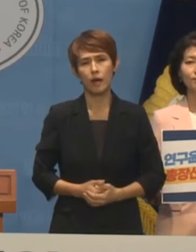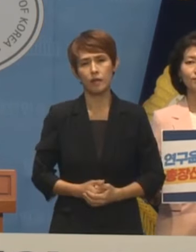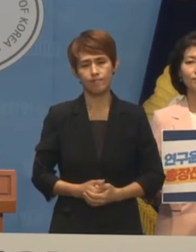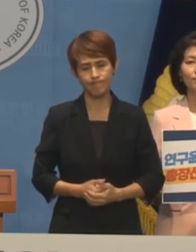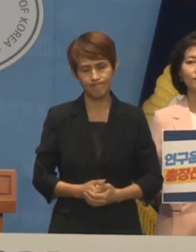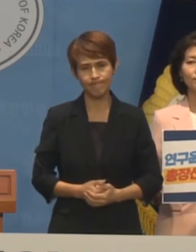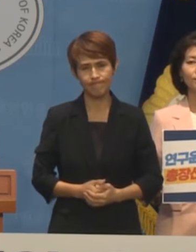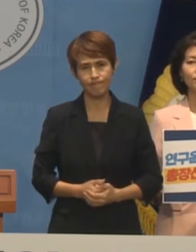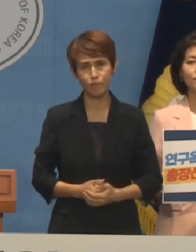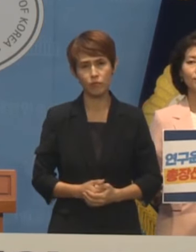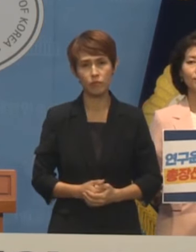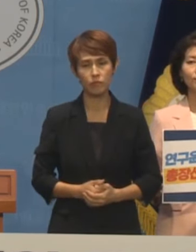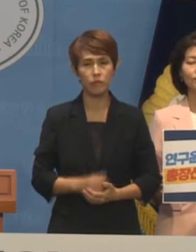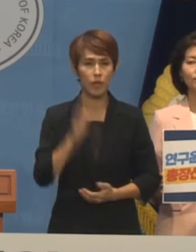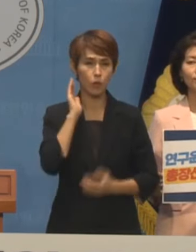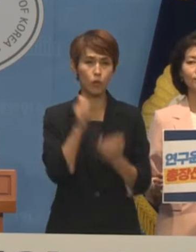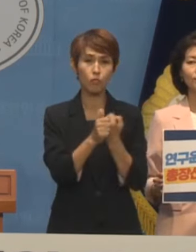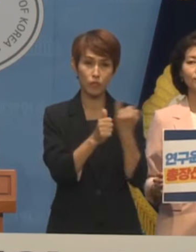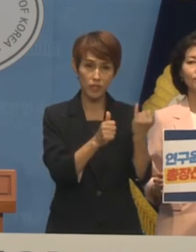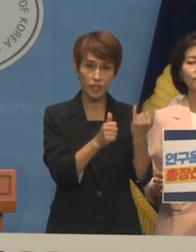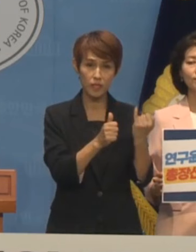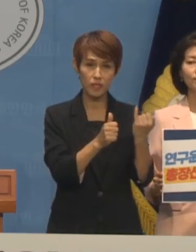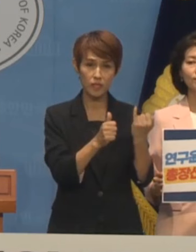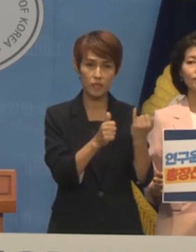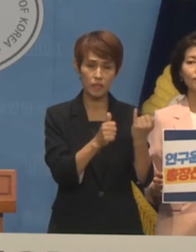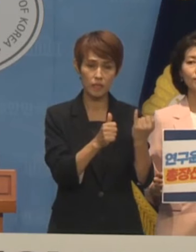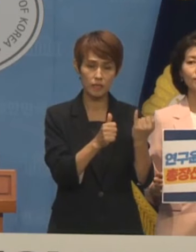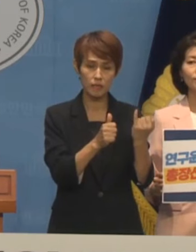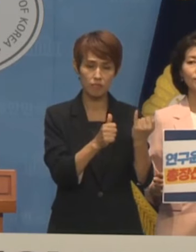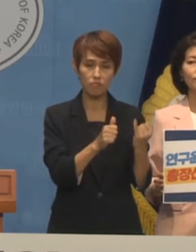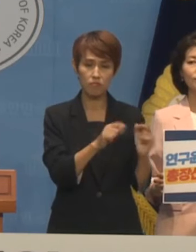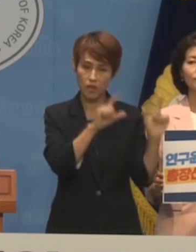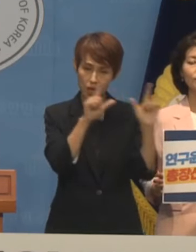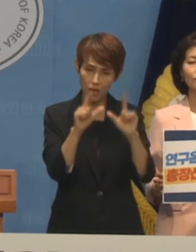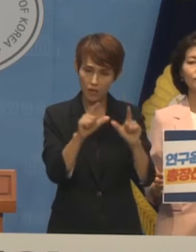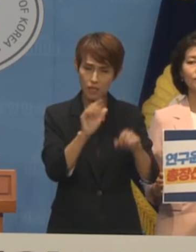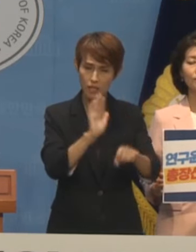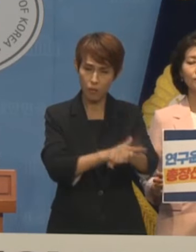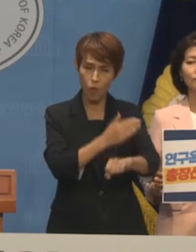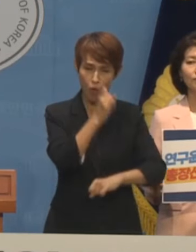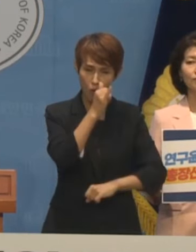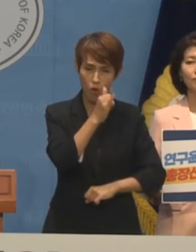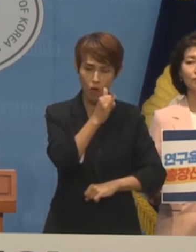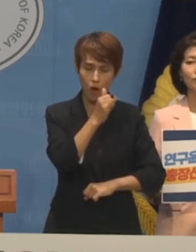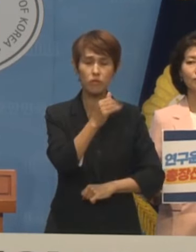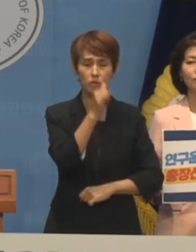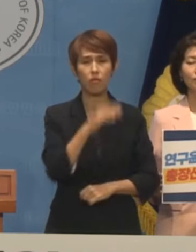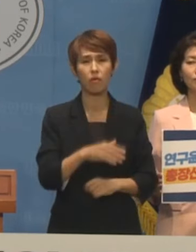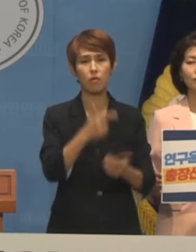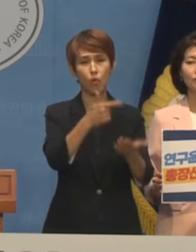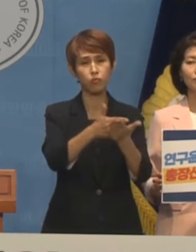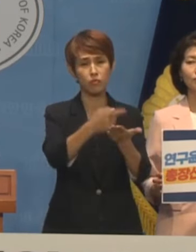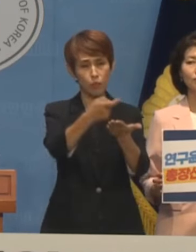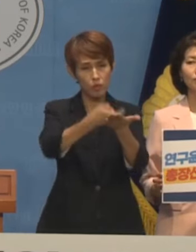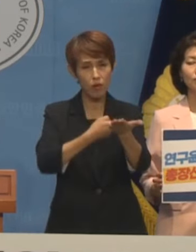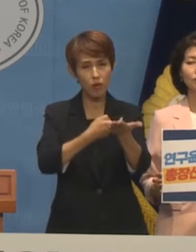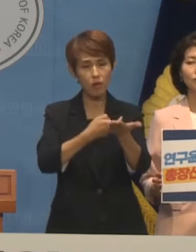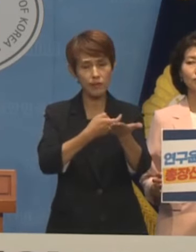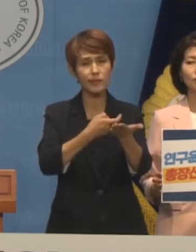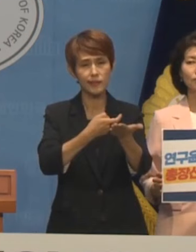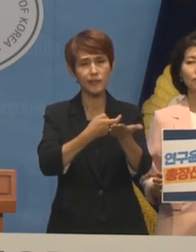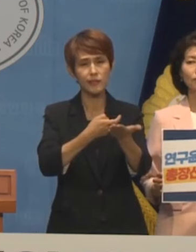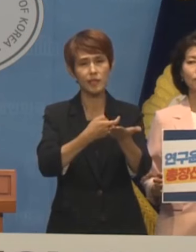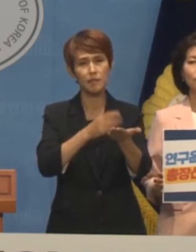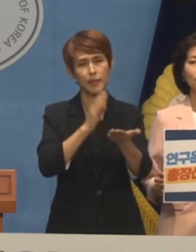양보하겠습니다. 대통령의 부인이 살아오면서 잘못을 저지를 수 있습니다. 논문 표절 자랑스럽진 않지만 한 사람을